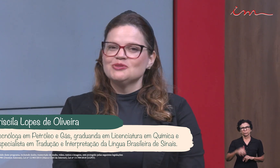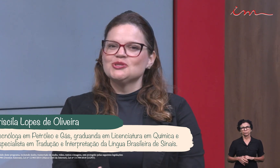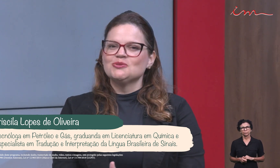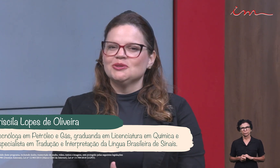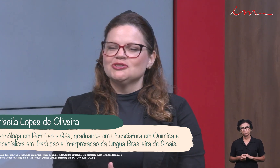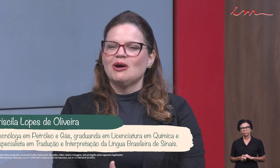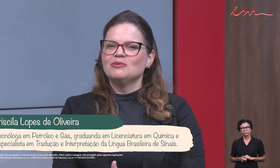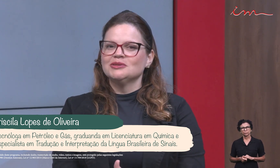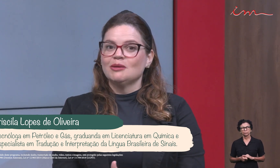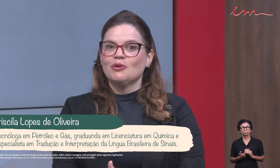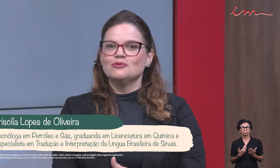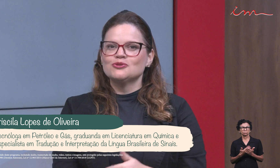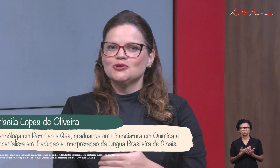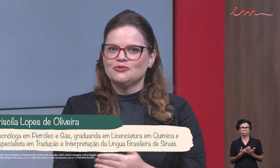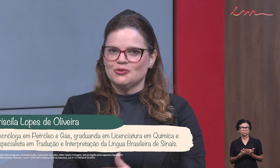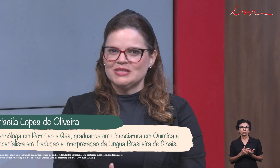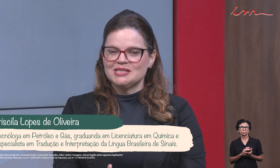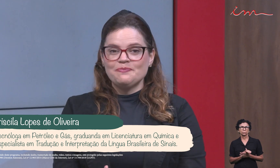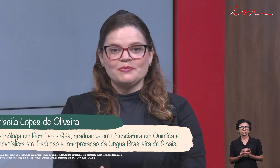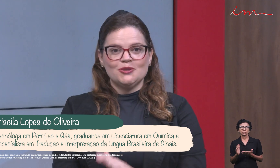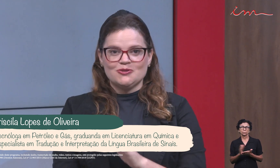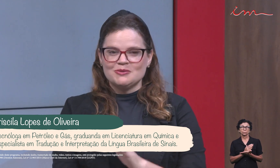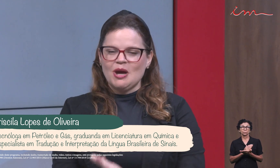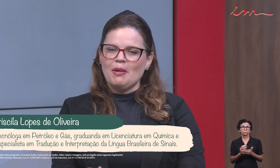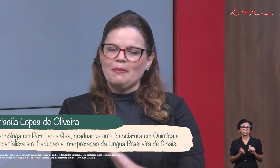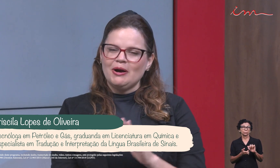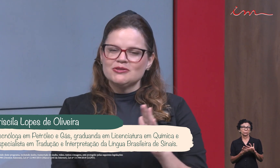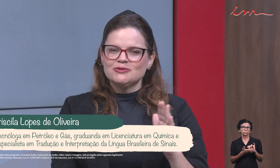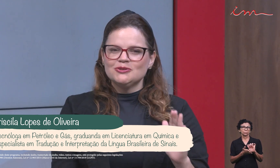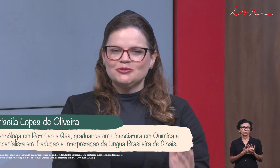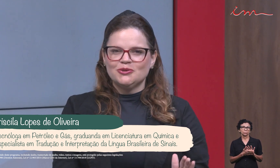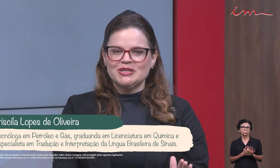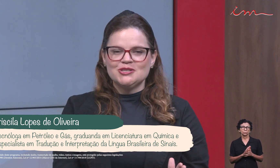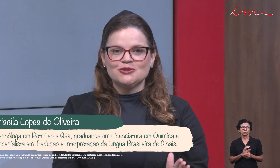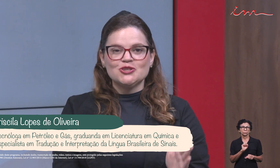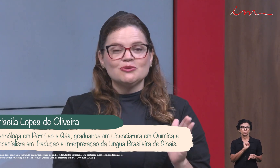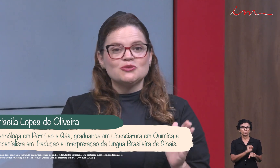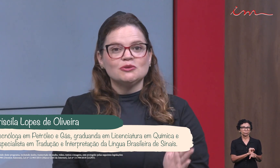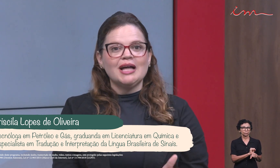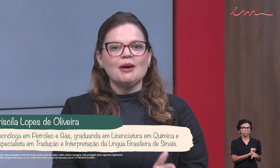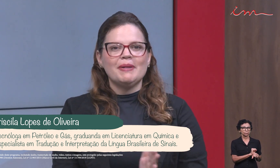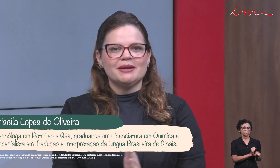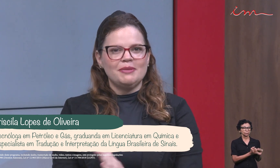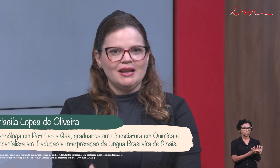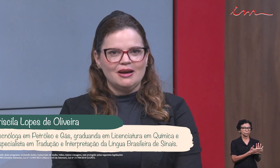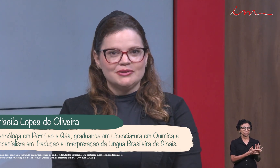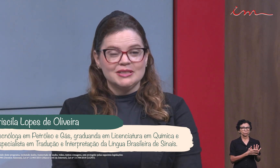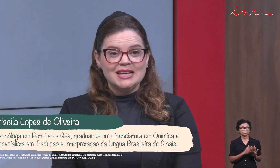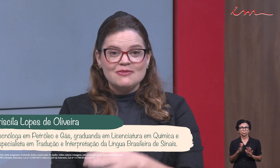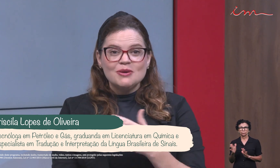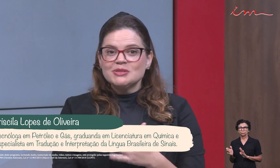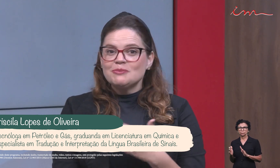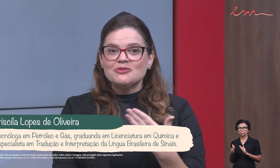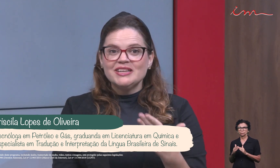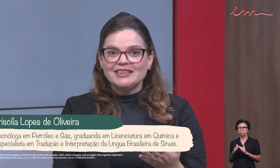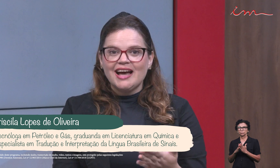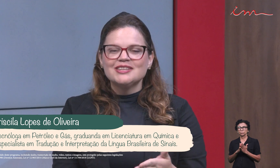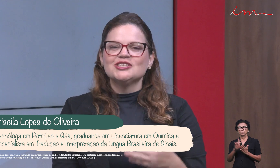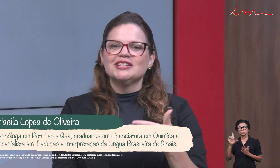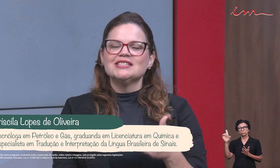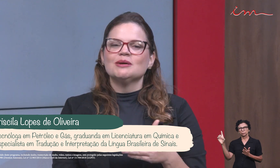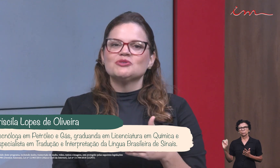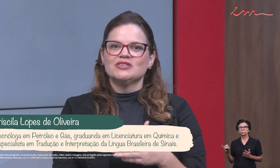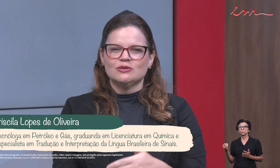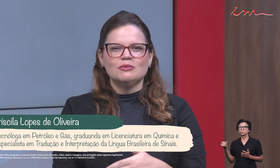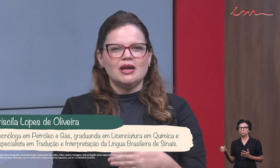já estamos estudando já há algum tempo alguns louvores. Nós vamos dar uma pausa nos louvores e hoje nós vamos voltar para a palavra. Vamos aproveitar